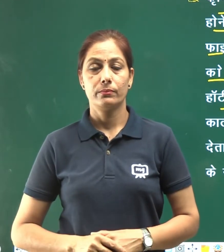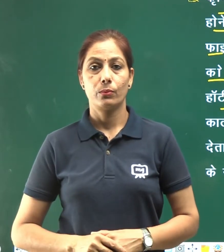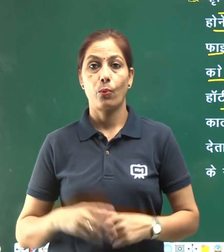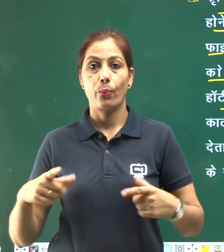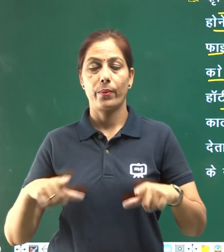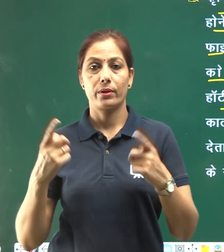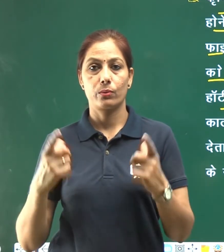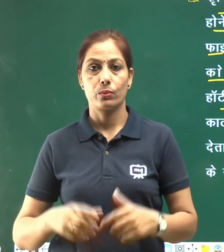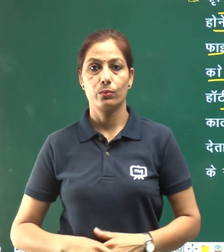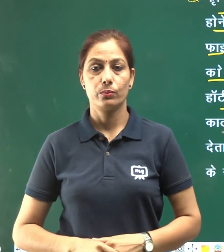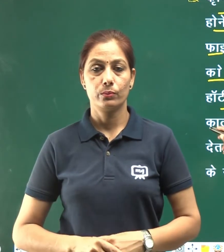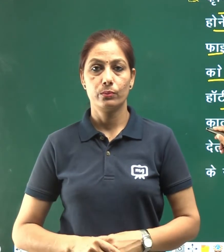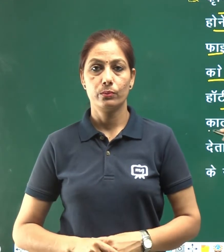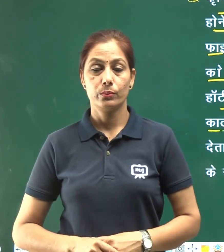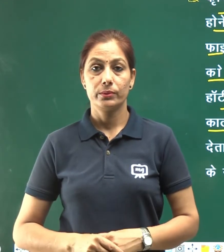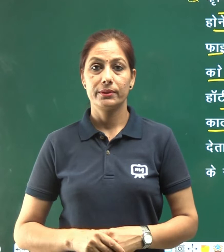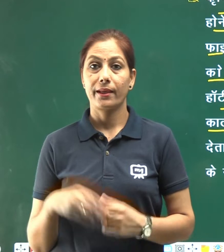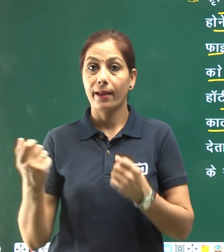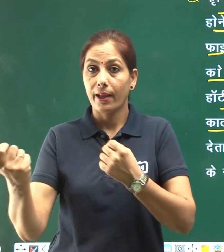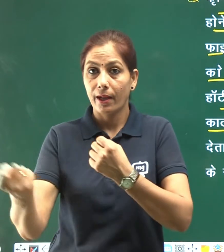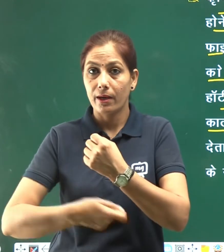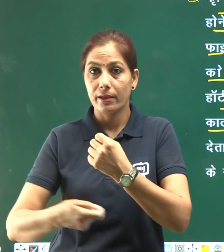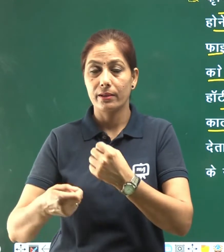पेड़ को काटने की